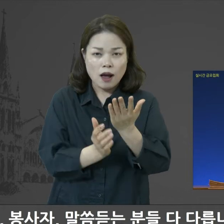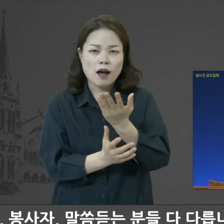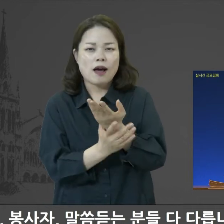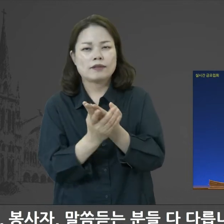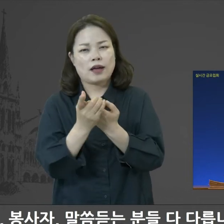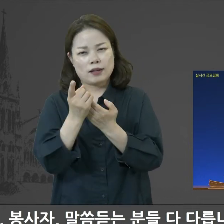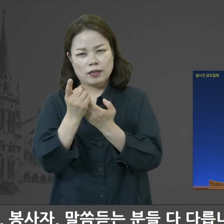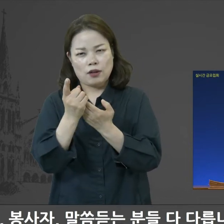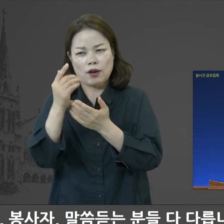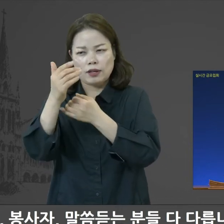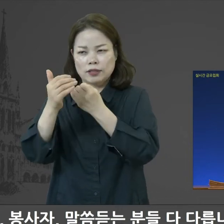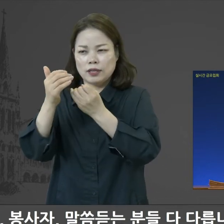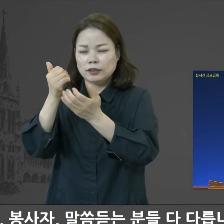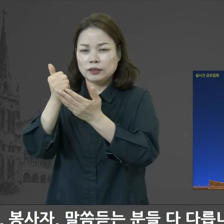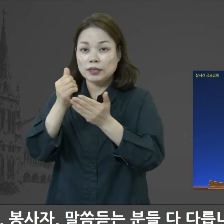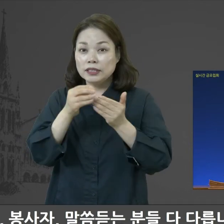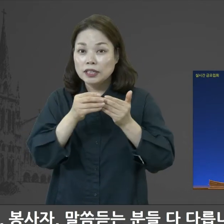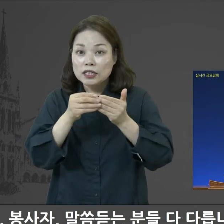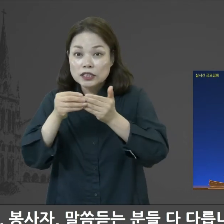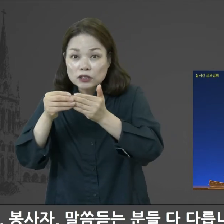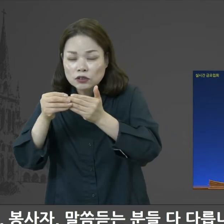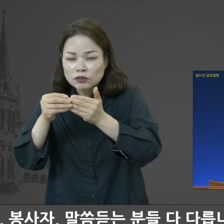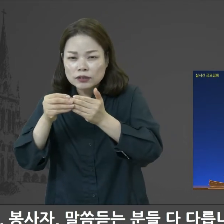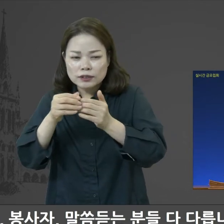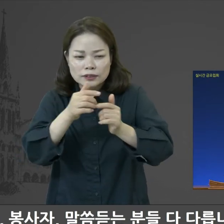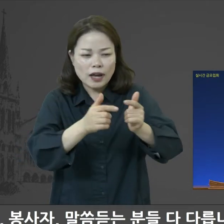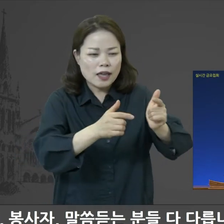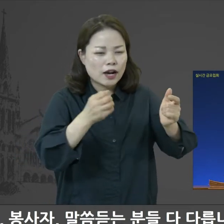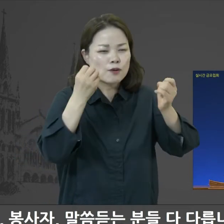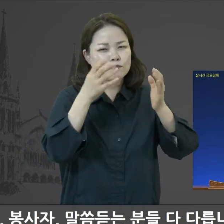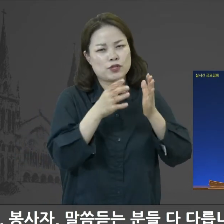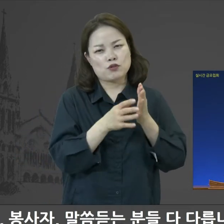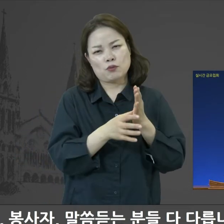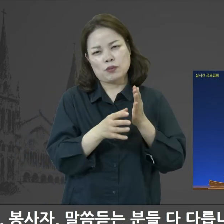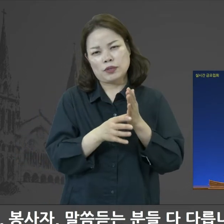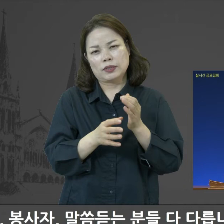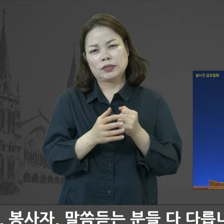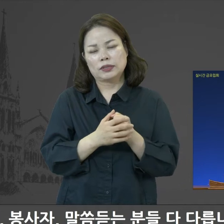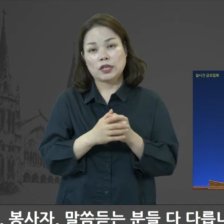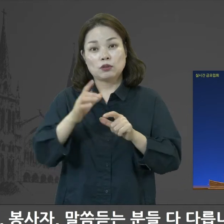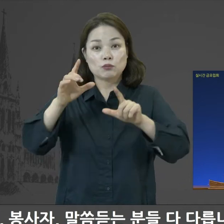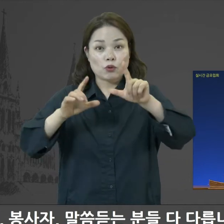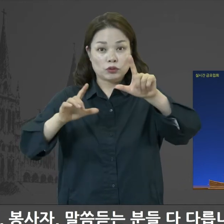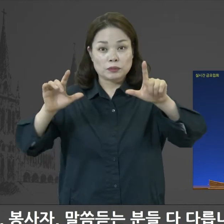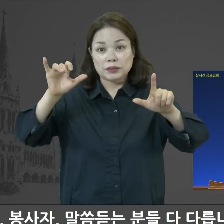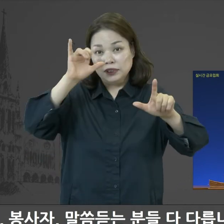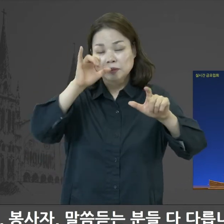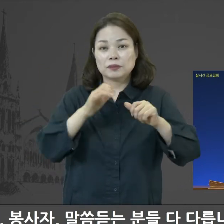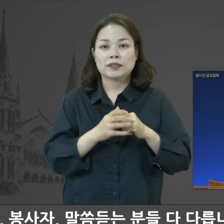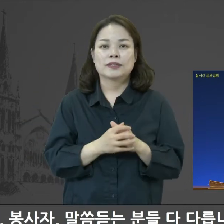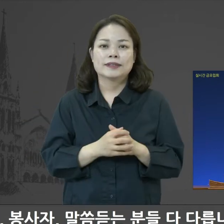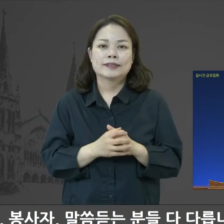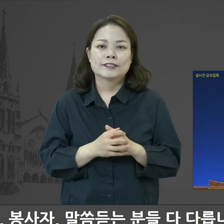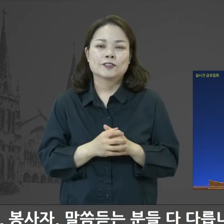가시는 새로 낳은 다양한 피조물들, 이제 이런 모습이라는 겁니다.